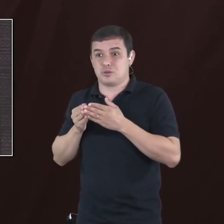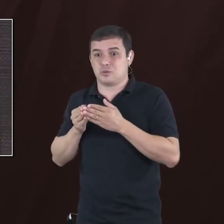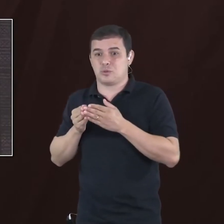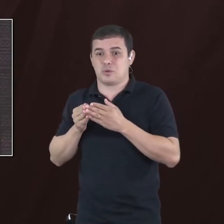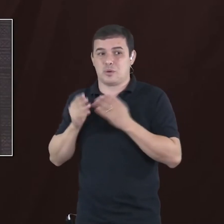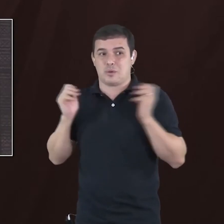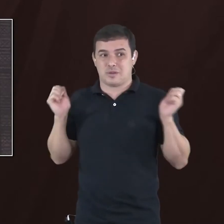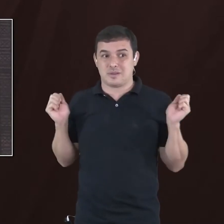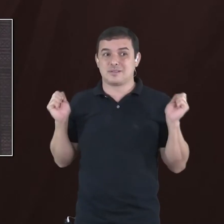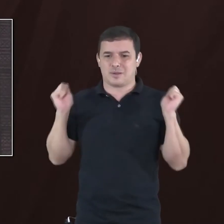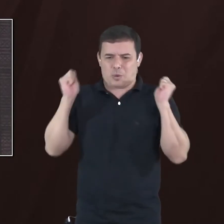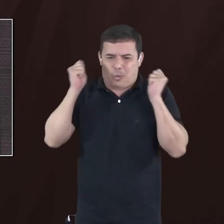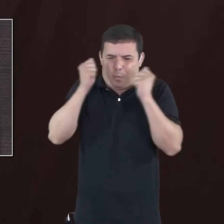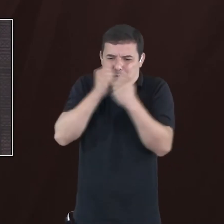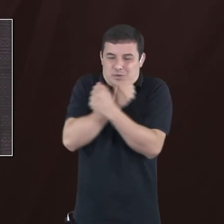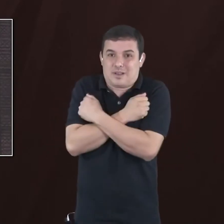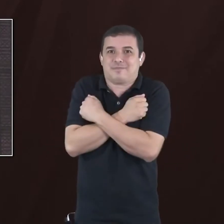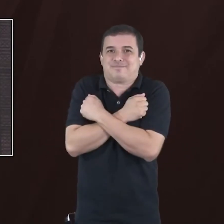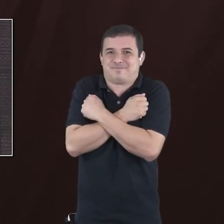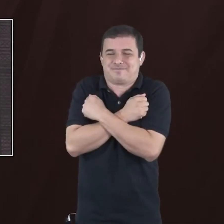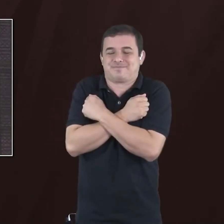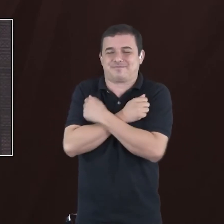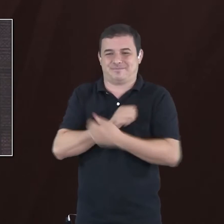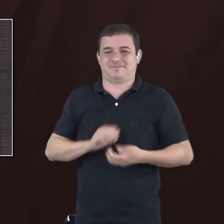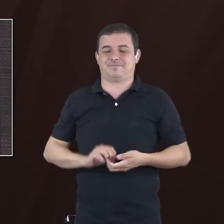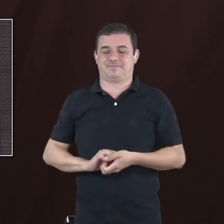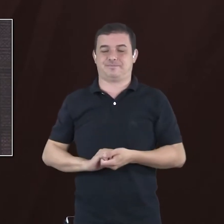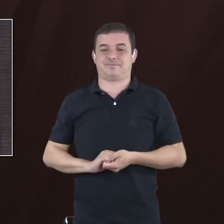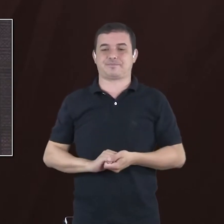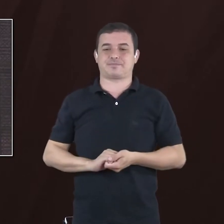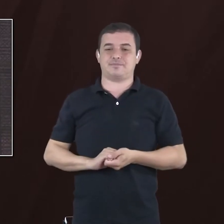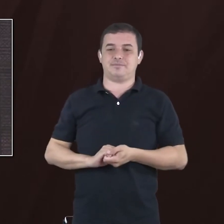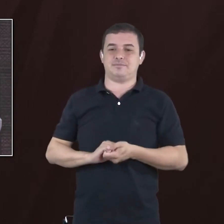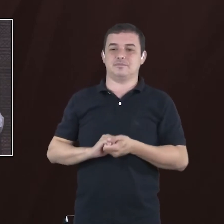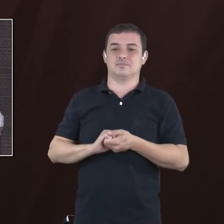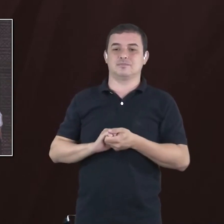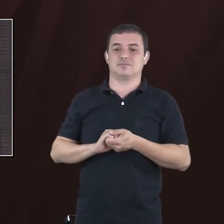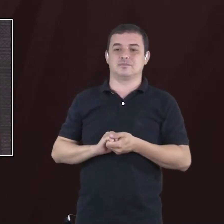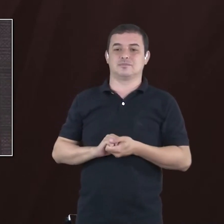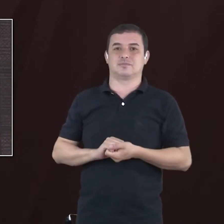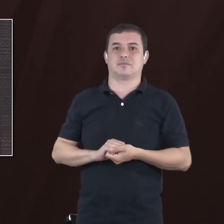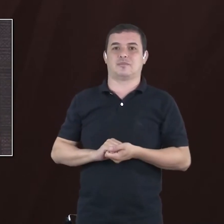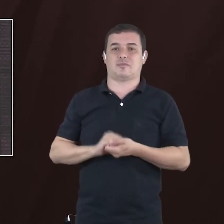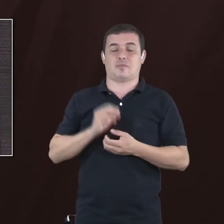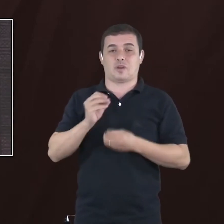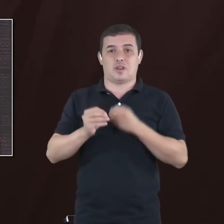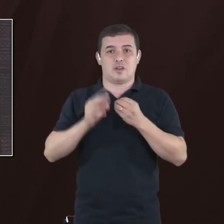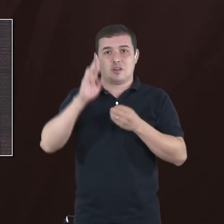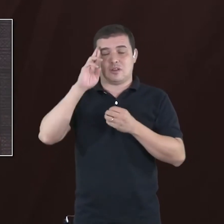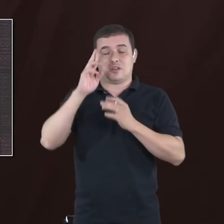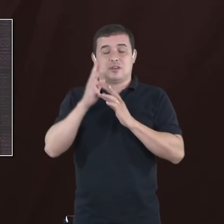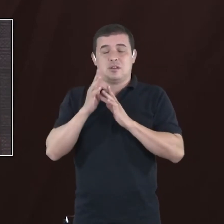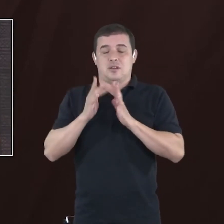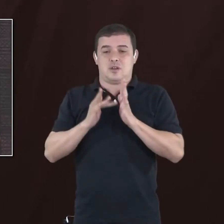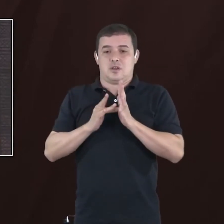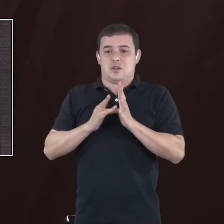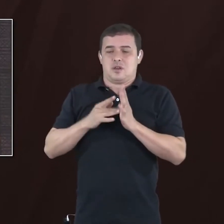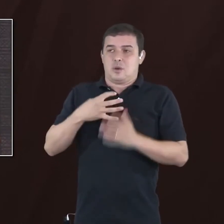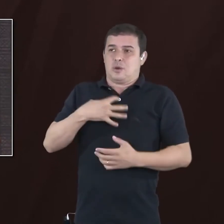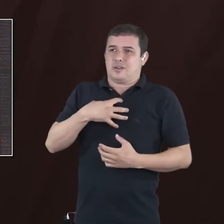tá? Ó Senhor Jesus, eu não sei como dizer para vocês, eu não consigo transmitir o meu